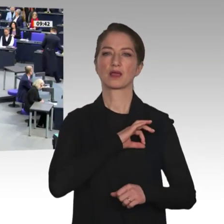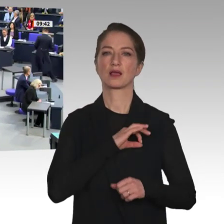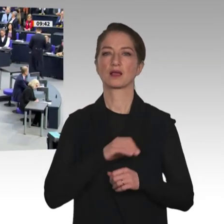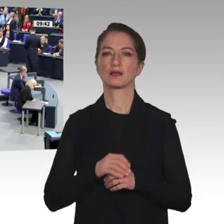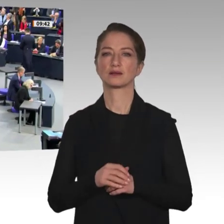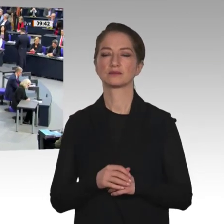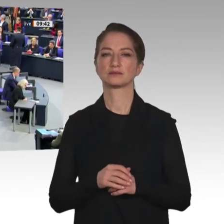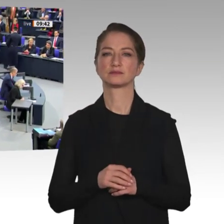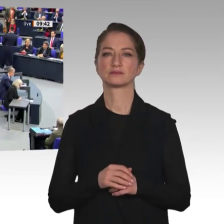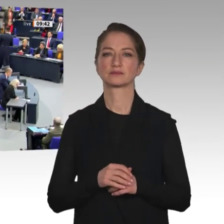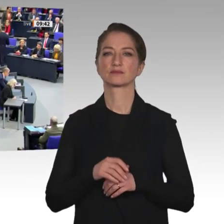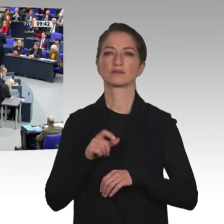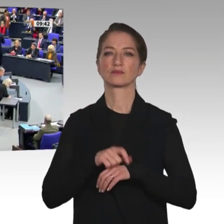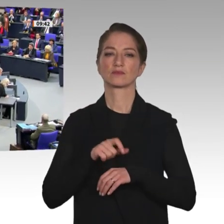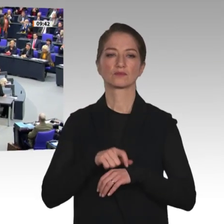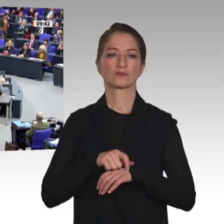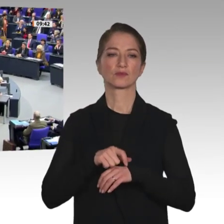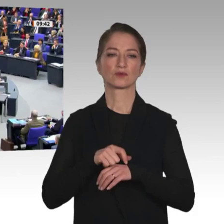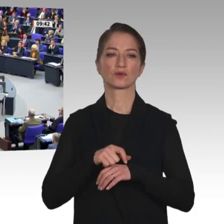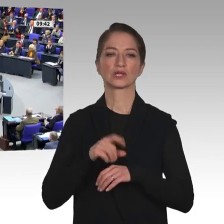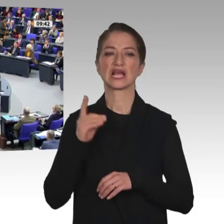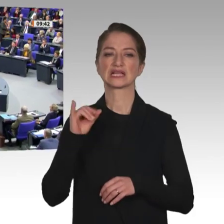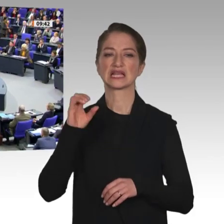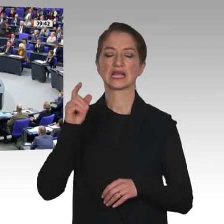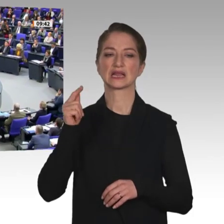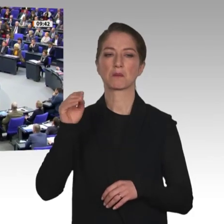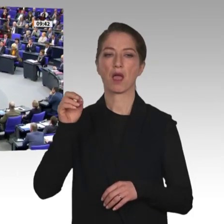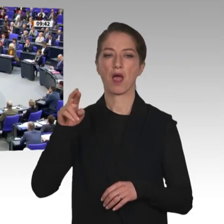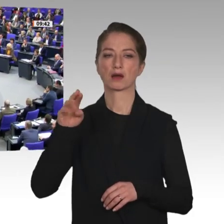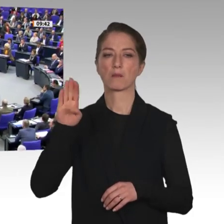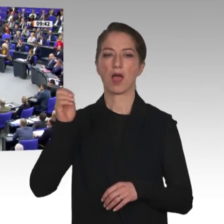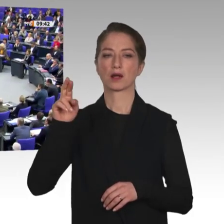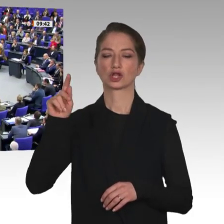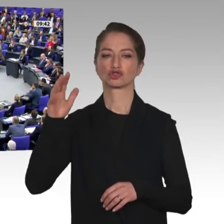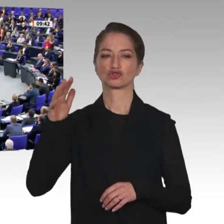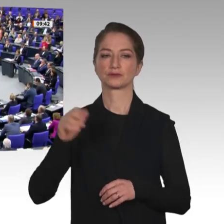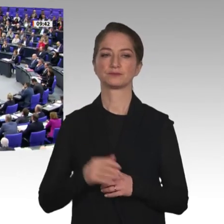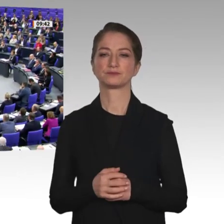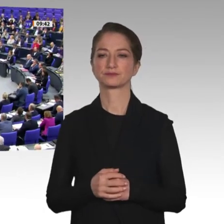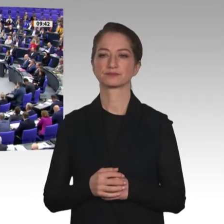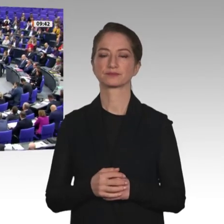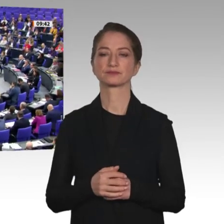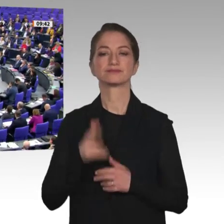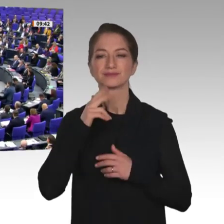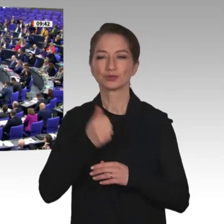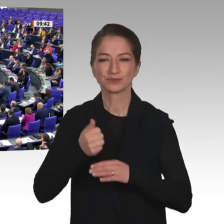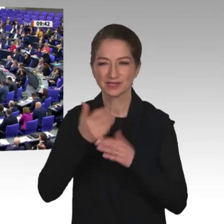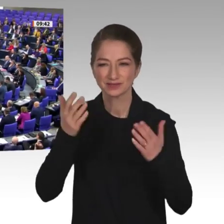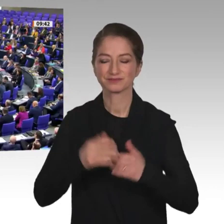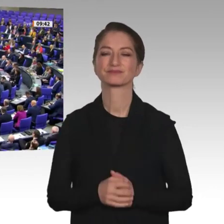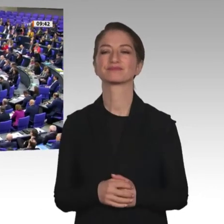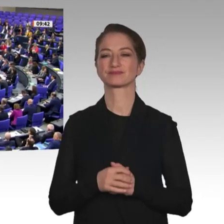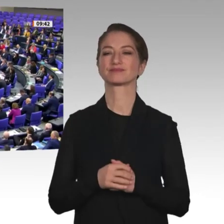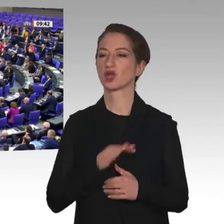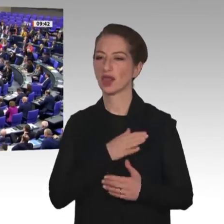Herr Bundespräsident, Herr Bundestagspräsident, liebe Kolleginnen und Kollegen, wir haben ein Problem in diesem Land, leider auch im Bundestag. Das